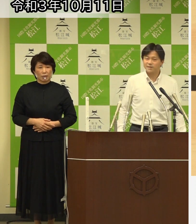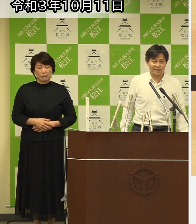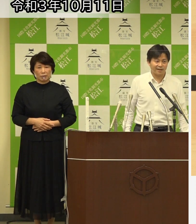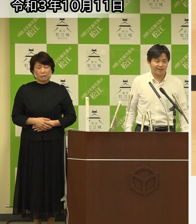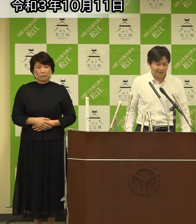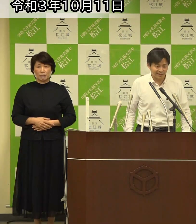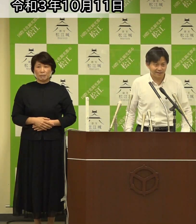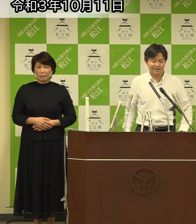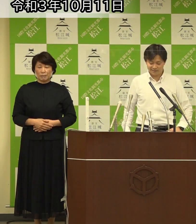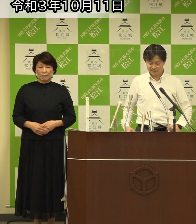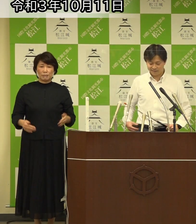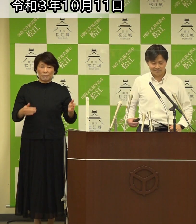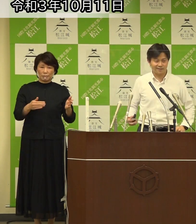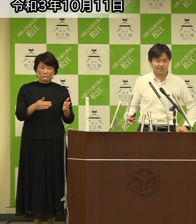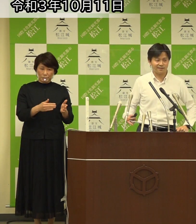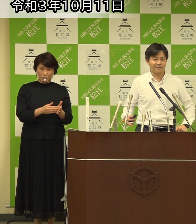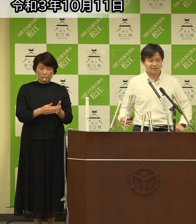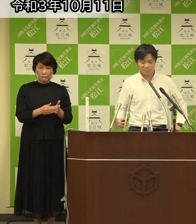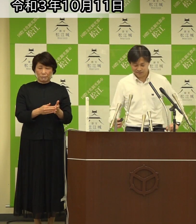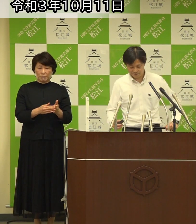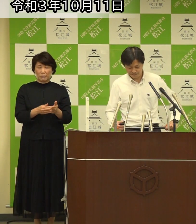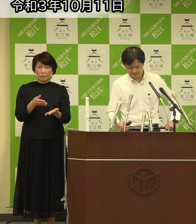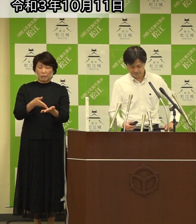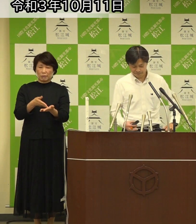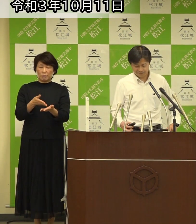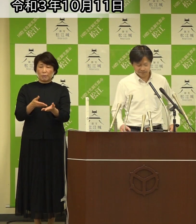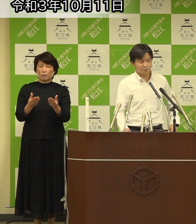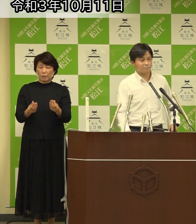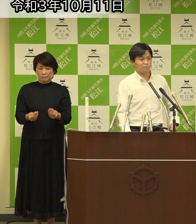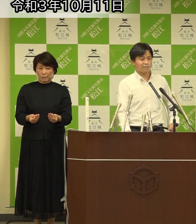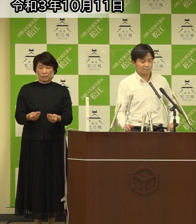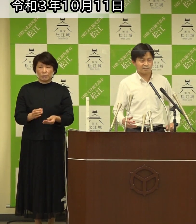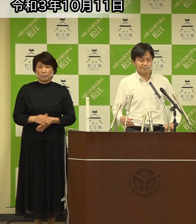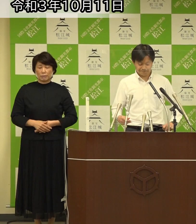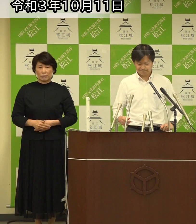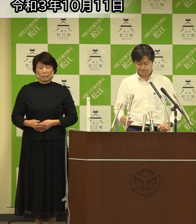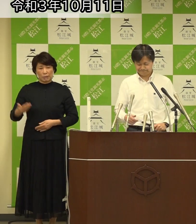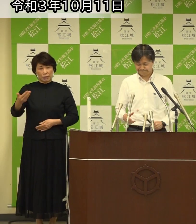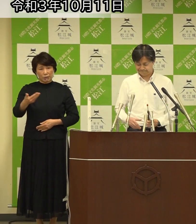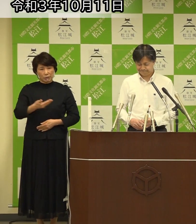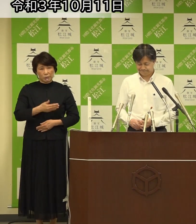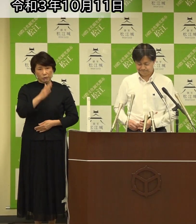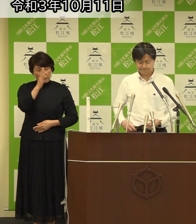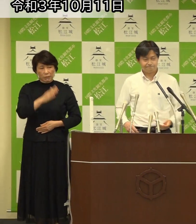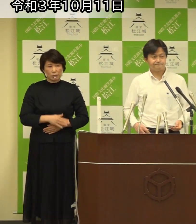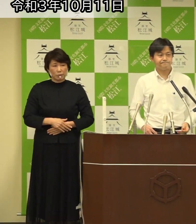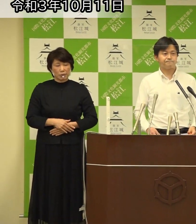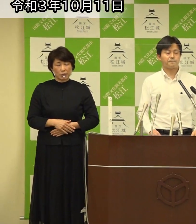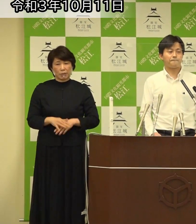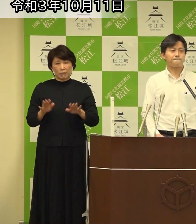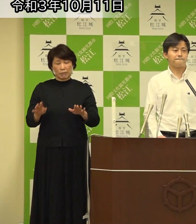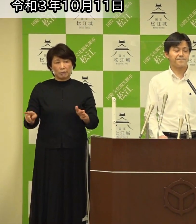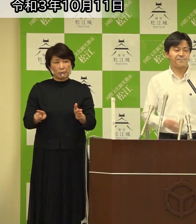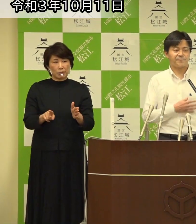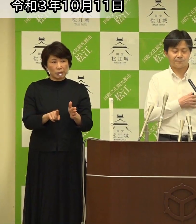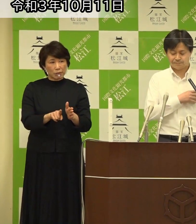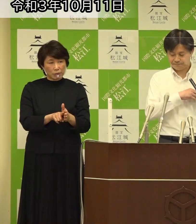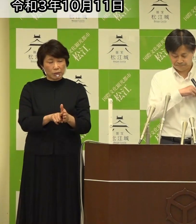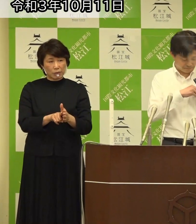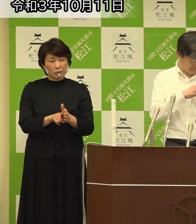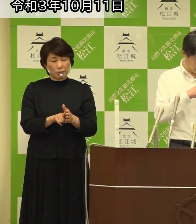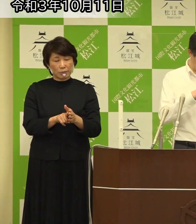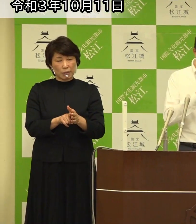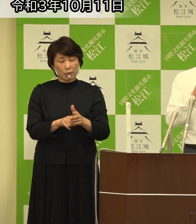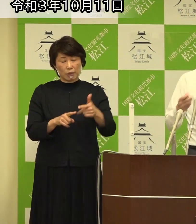では、ここまでで、一旦切らせていただきます。 ありがとうございます。ここまでのところ、題目6番